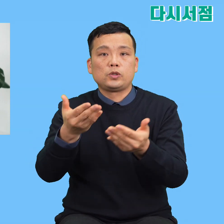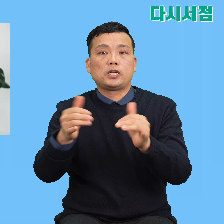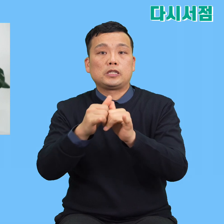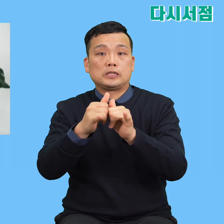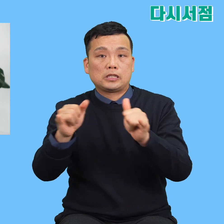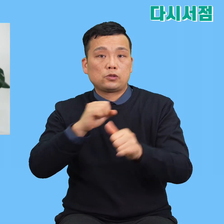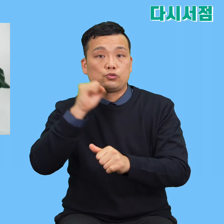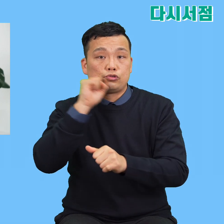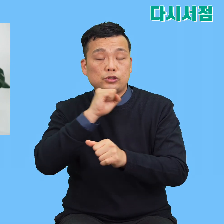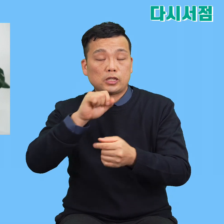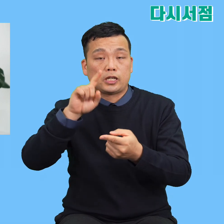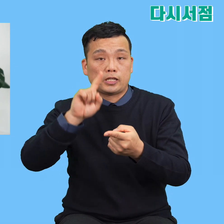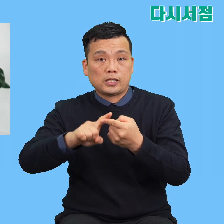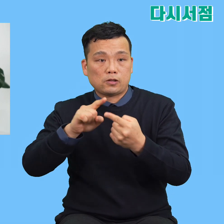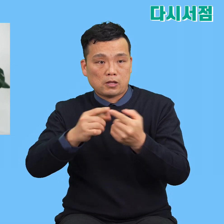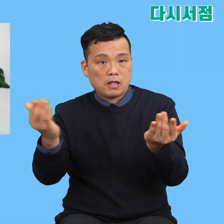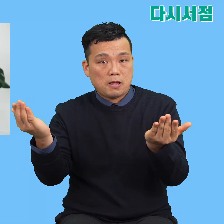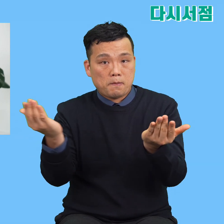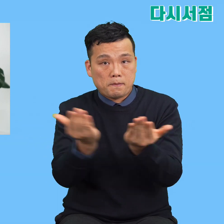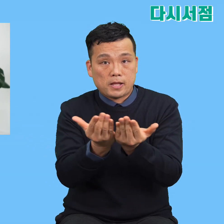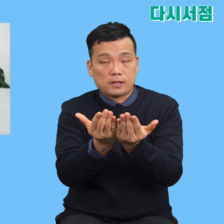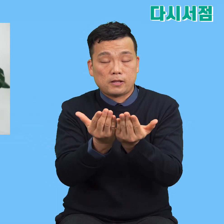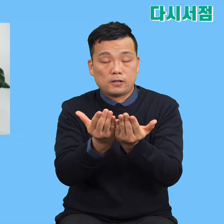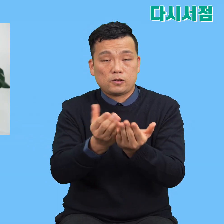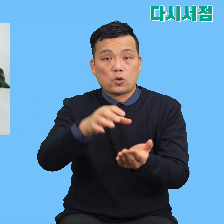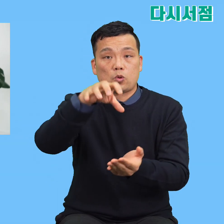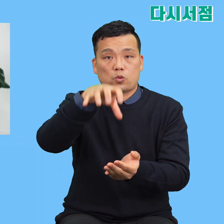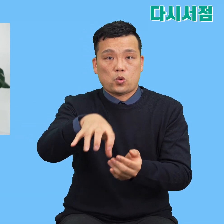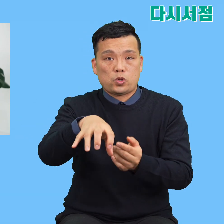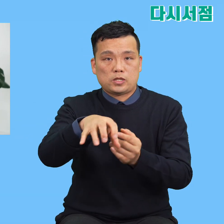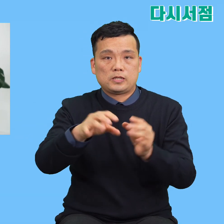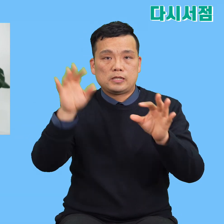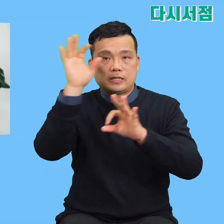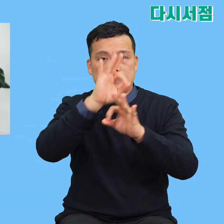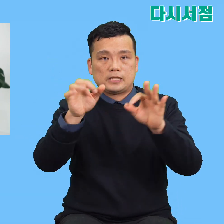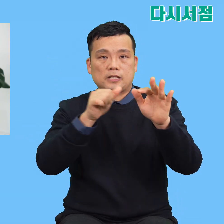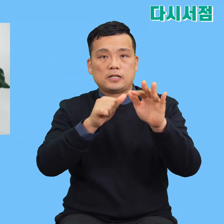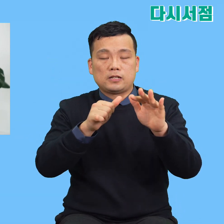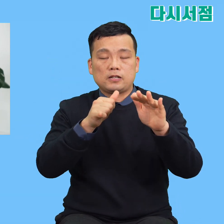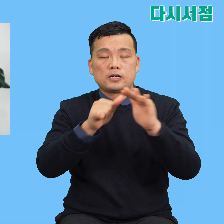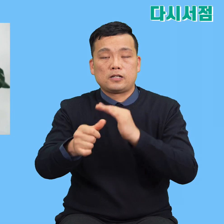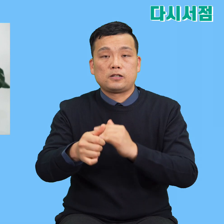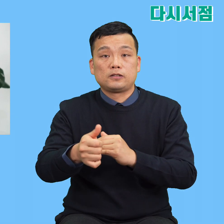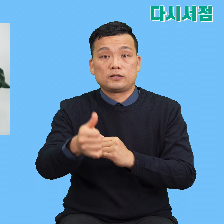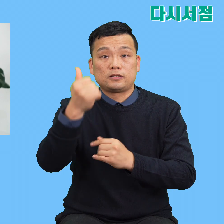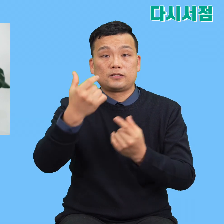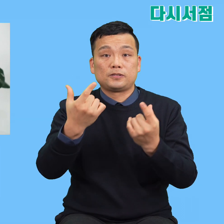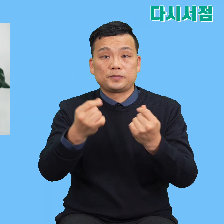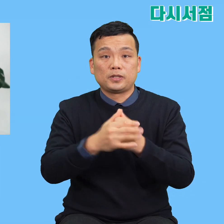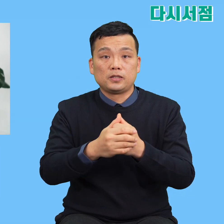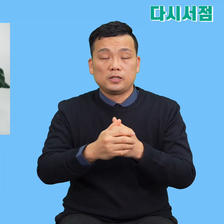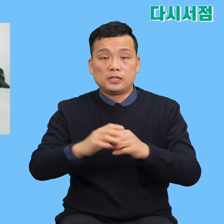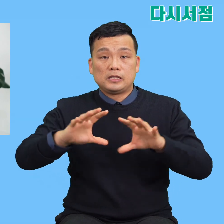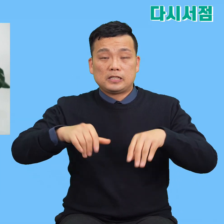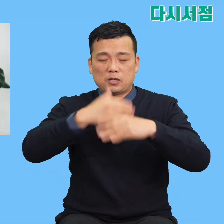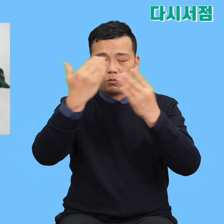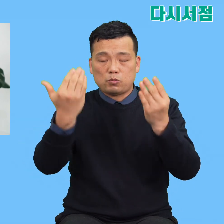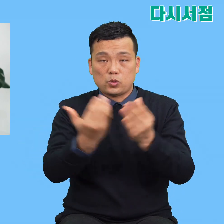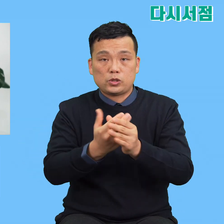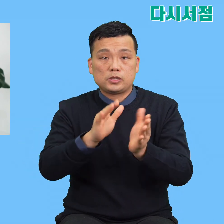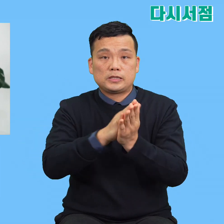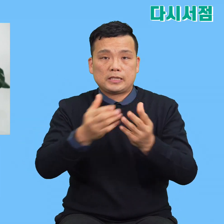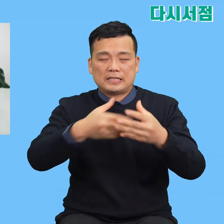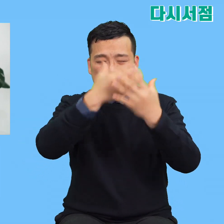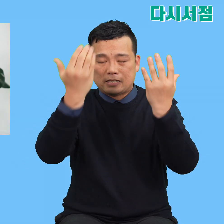구성원들의 취향이 묻어나는 공간들이 이 동네 서점이고 독립 서점이고 소형 서점이기 때문에 세상의 모든 책을 가져다 놓을